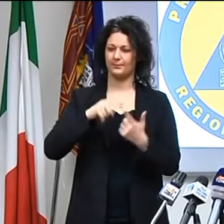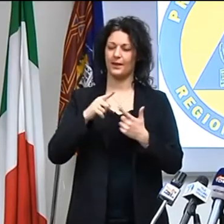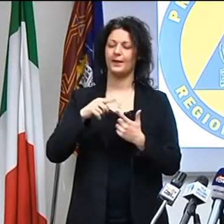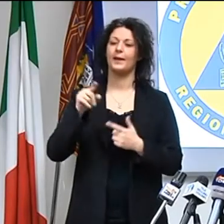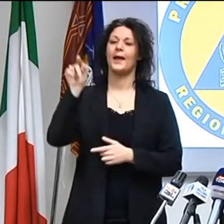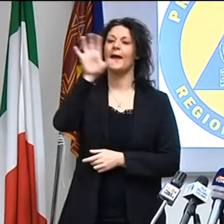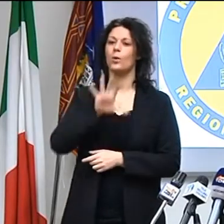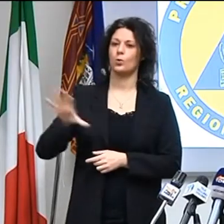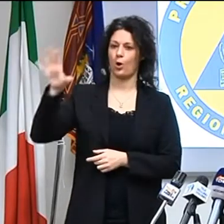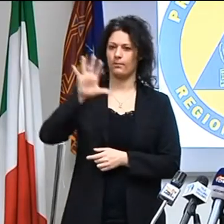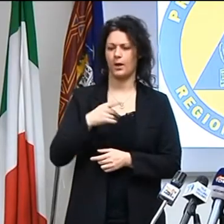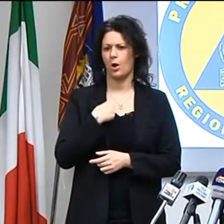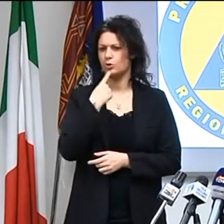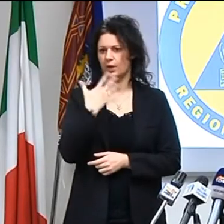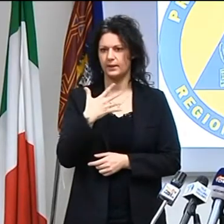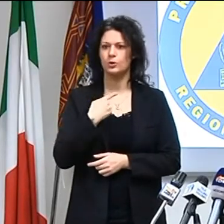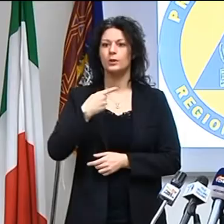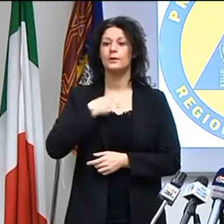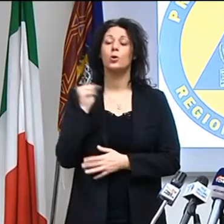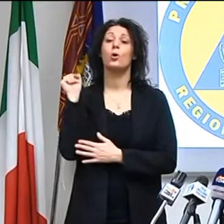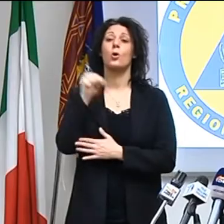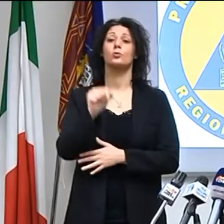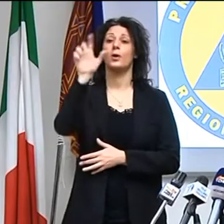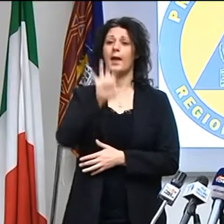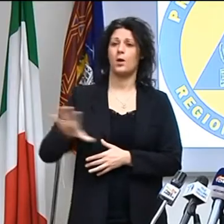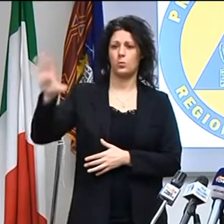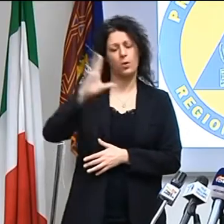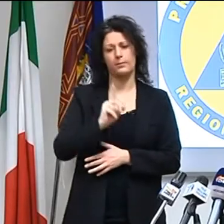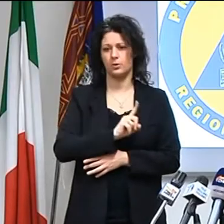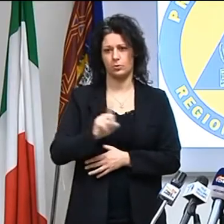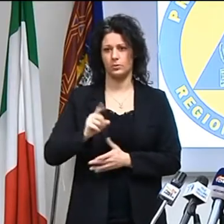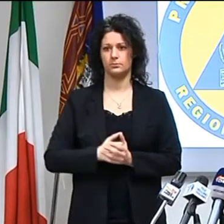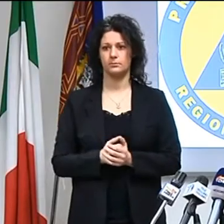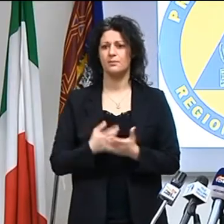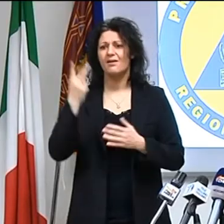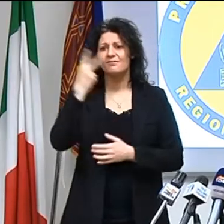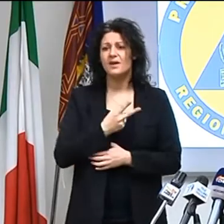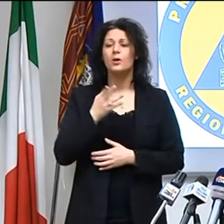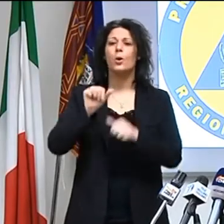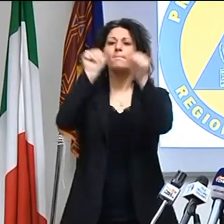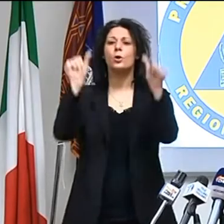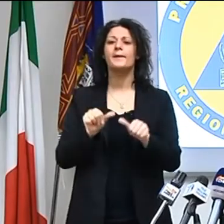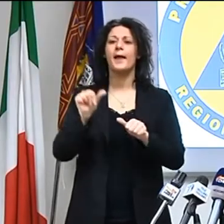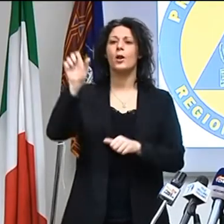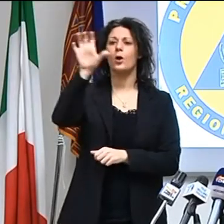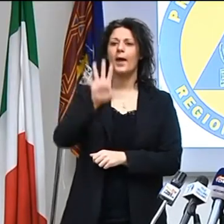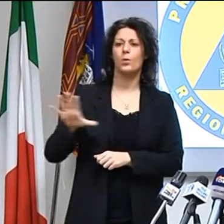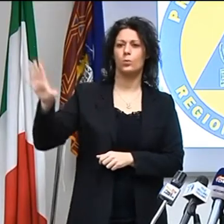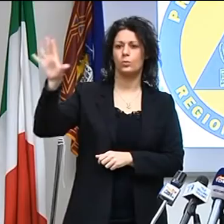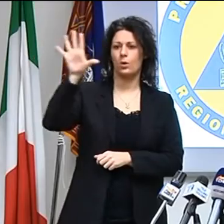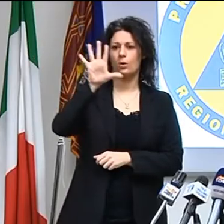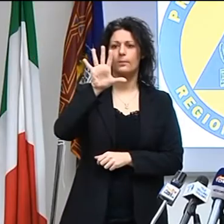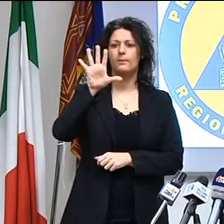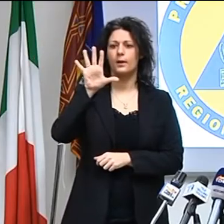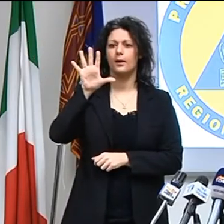siano anti-europeisti, no? Siamo tutti incalliti europeisti, ma abbiamo un modello di Europa in testa che non è quello